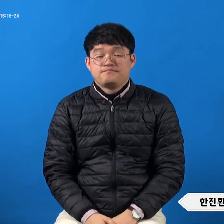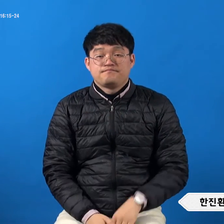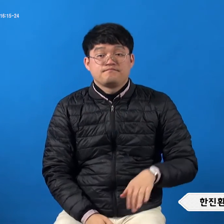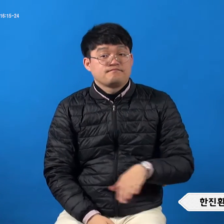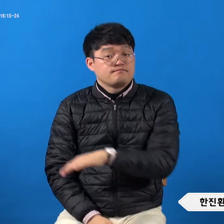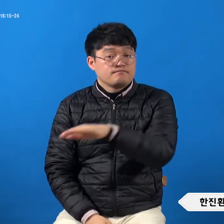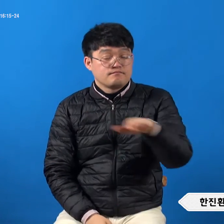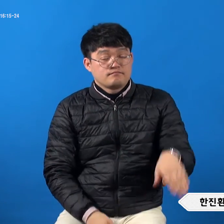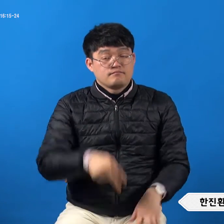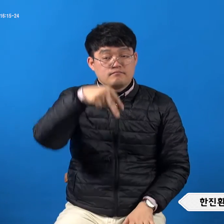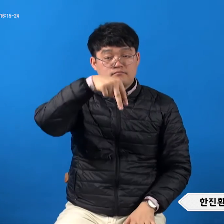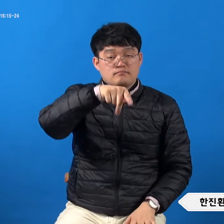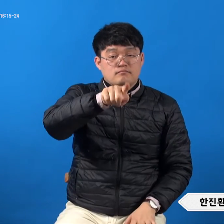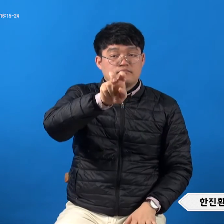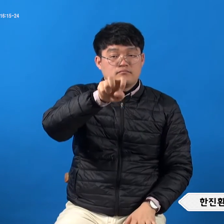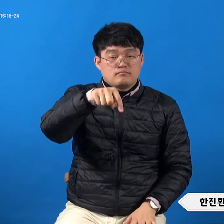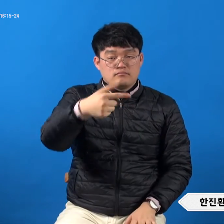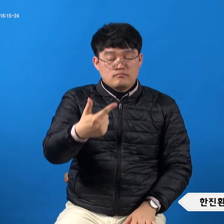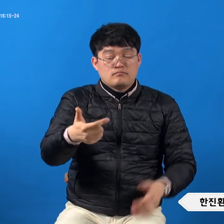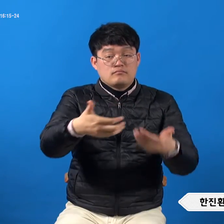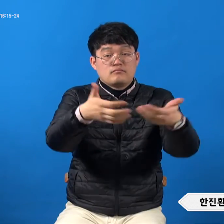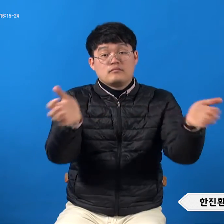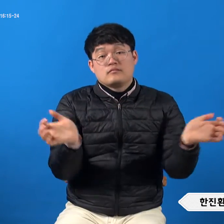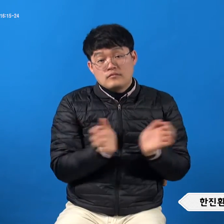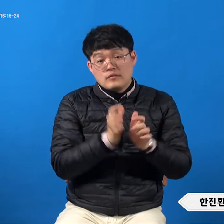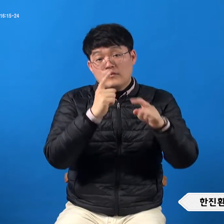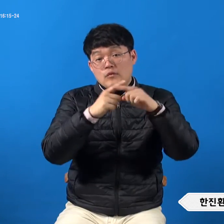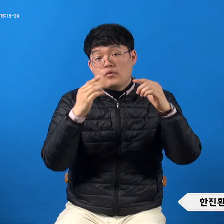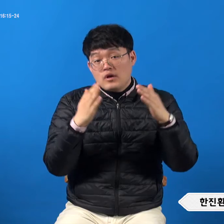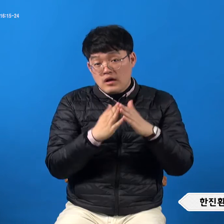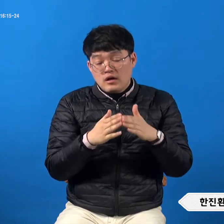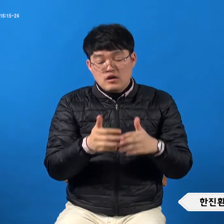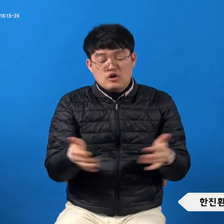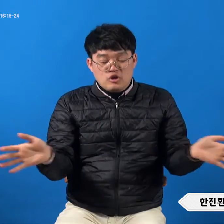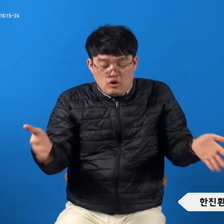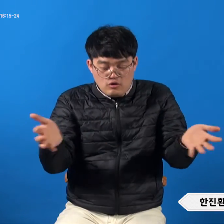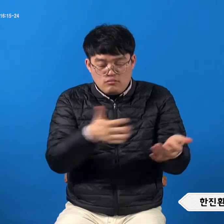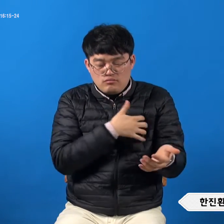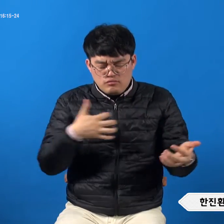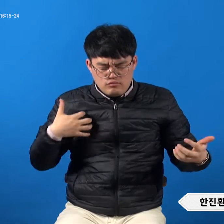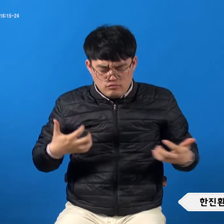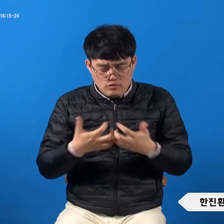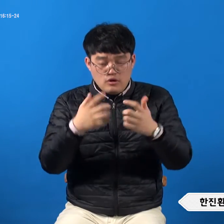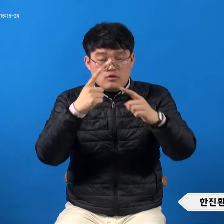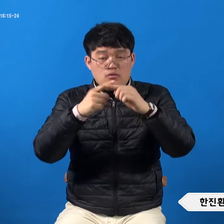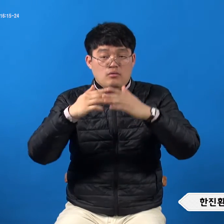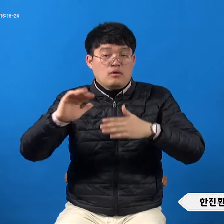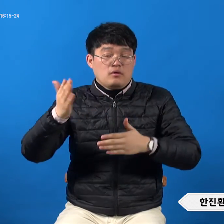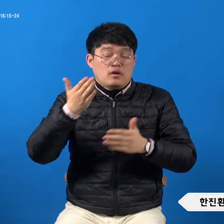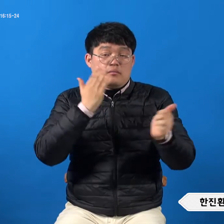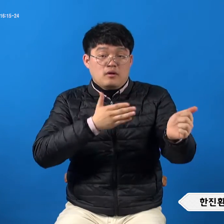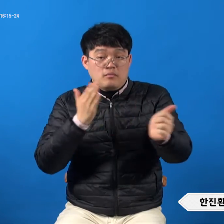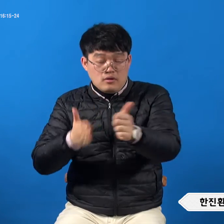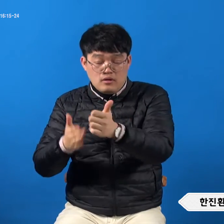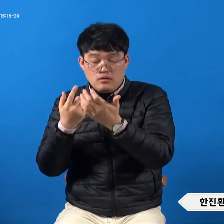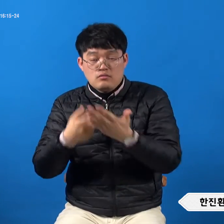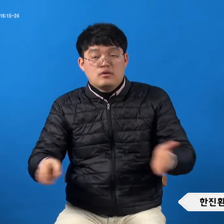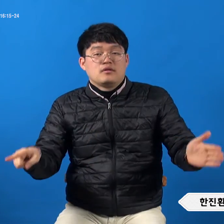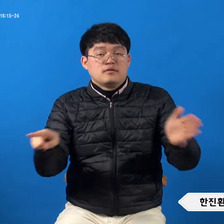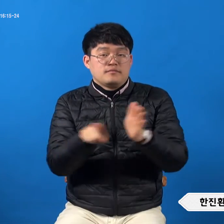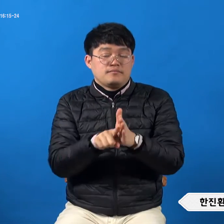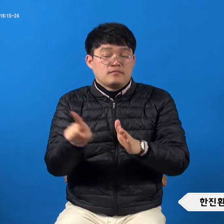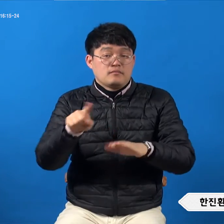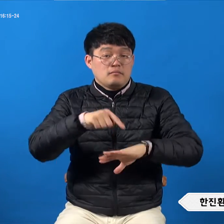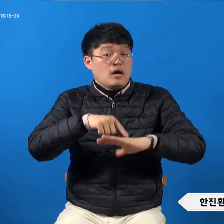우리 서문 공동체가 이런 격려가 풍성한 공동체 되기를 바랍니다. 그러기